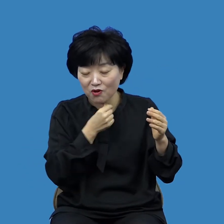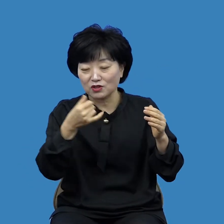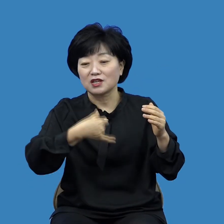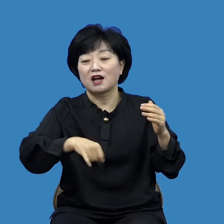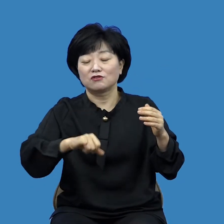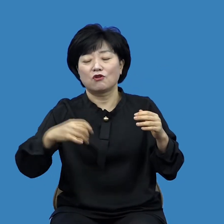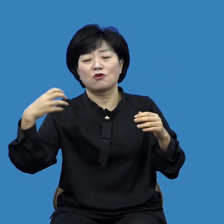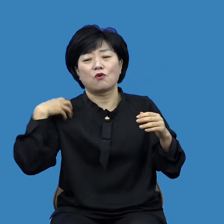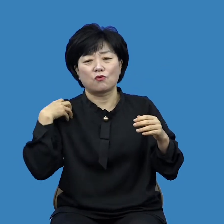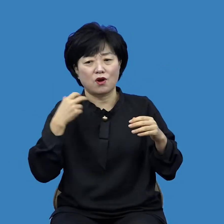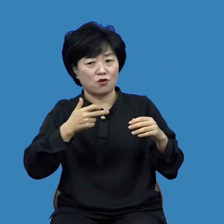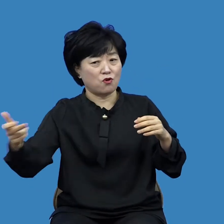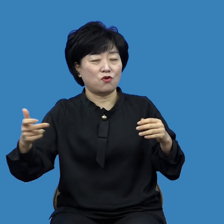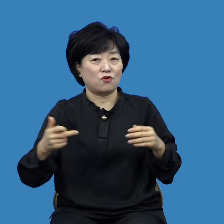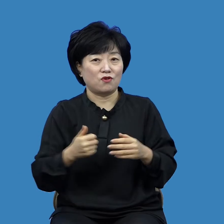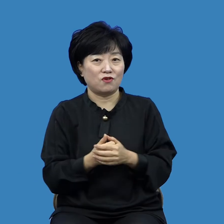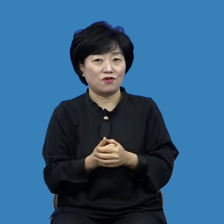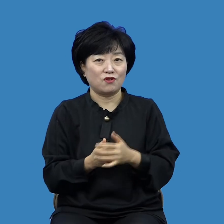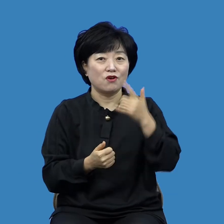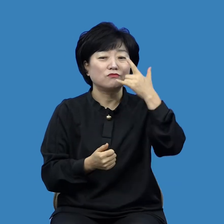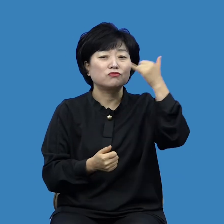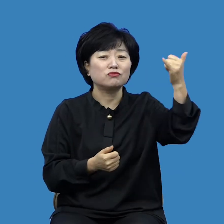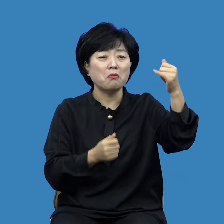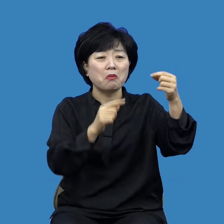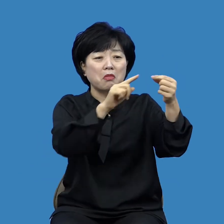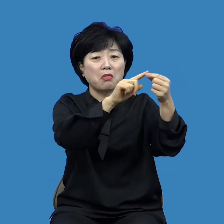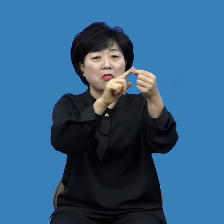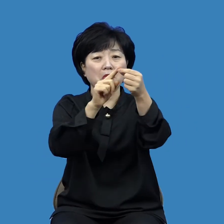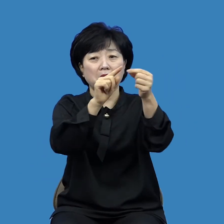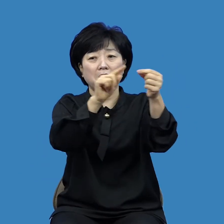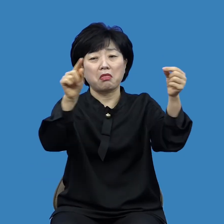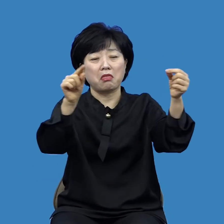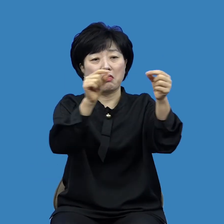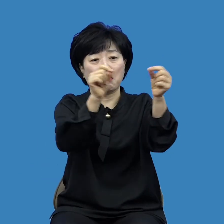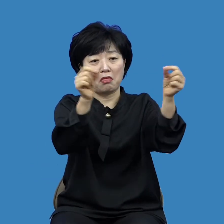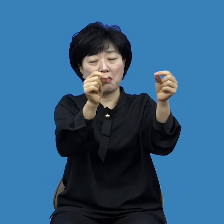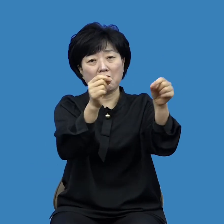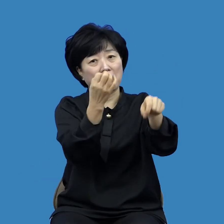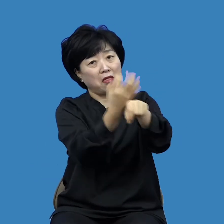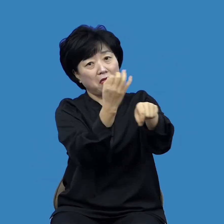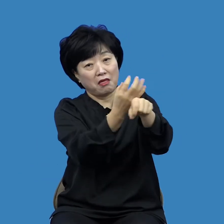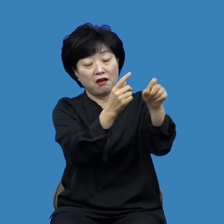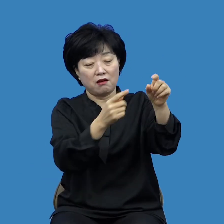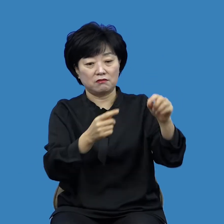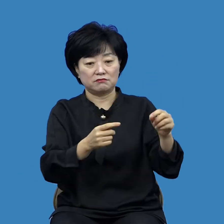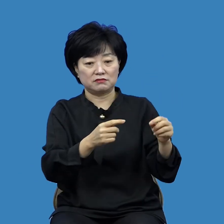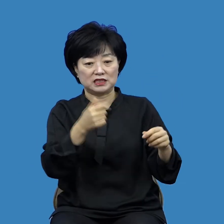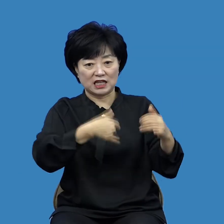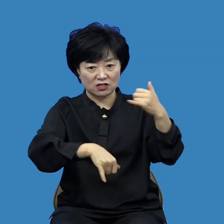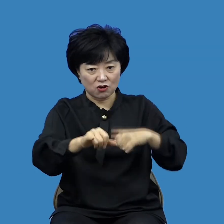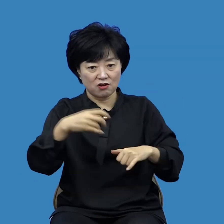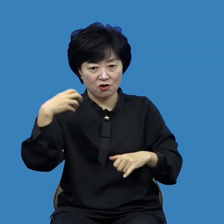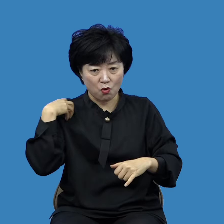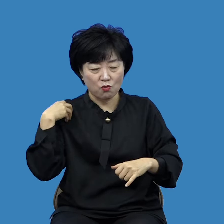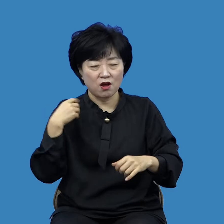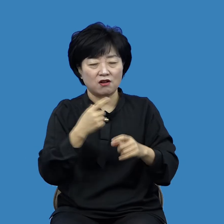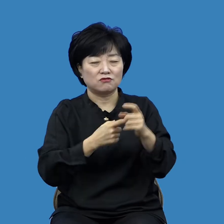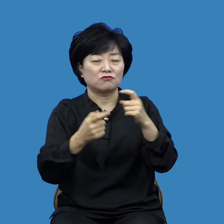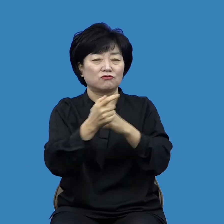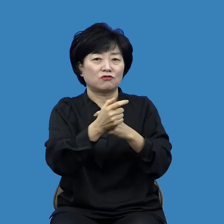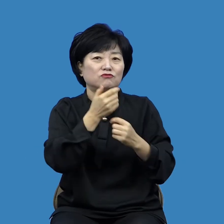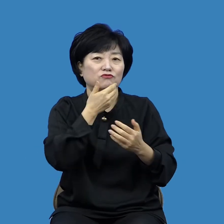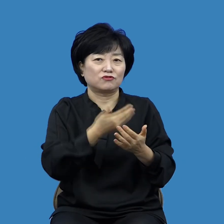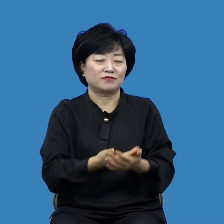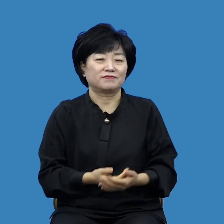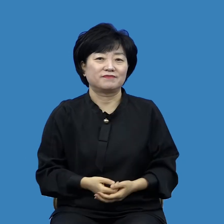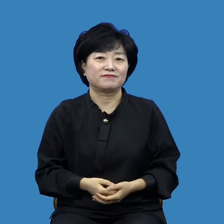딱 나왔어. 근데 자녀에 대한 건 3줄이 나왔단 말이야. 그래서 자녀들이 어떻게 하느냐는 것이 굉장히 중요하다는 거예요. 이게 사실 보면은